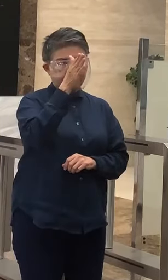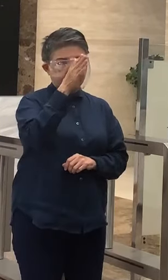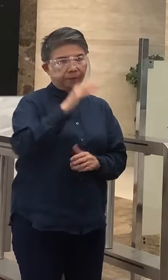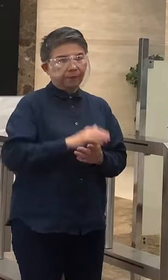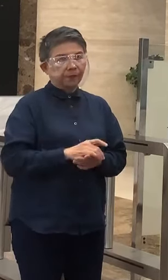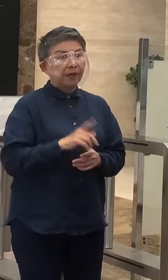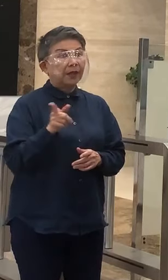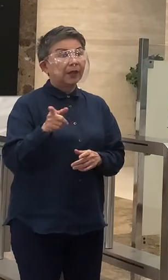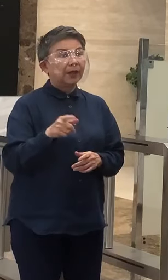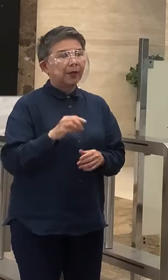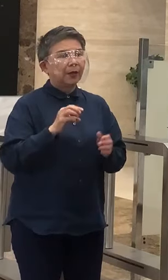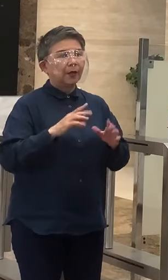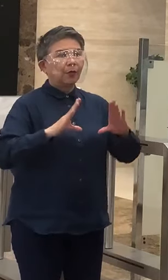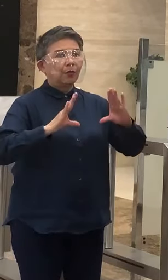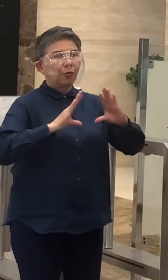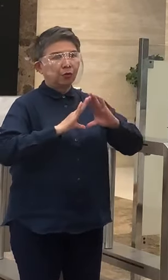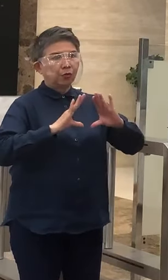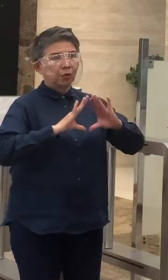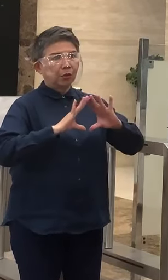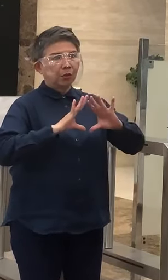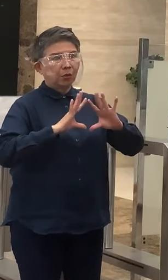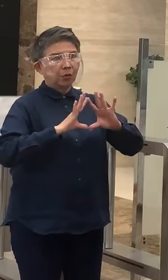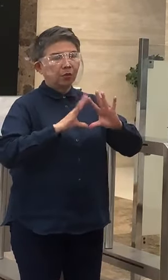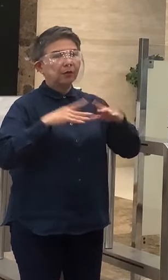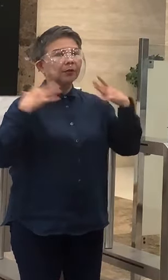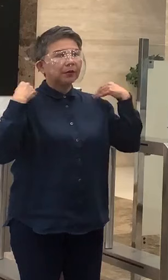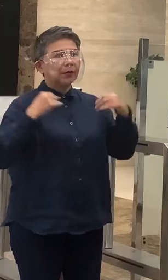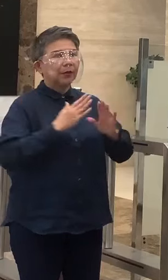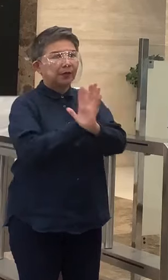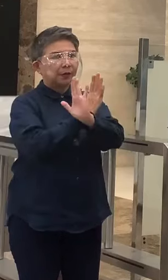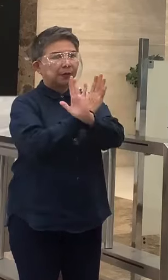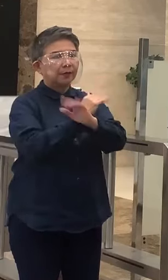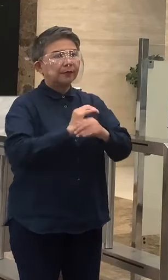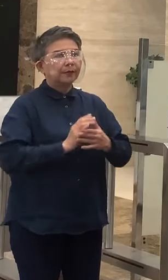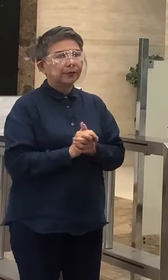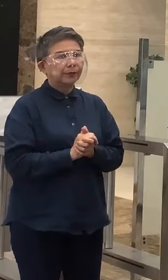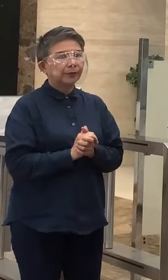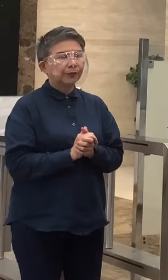di Mojokerto Jawa Timur